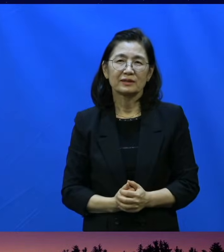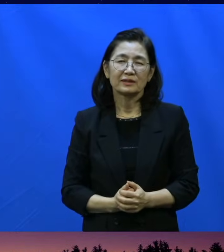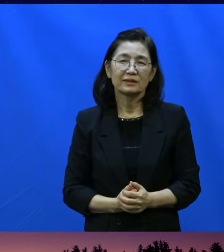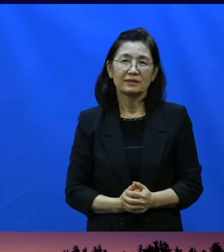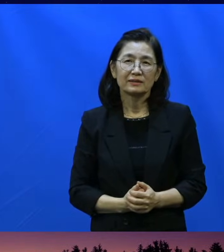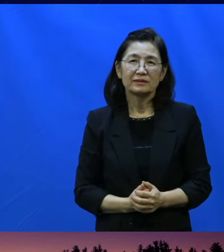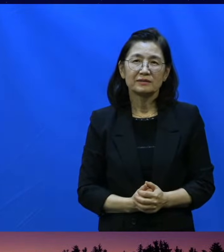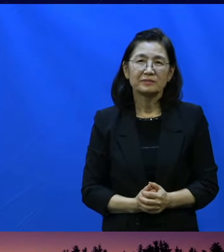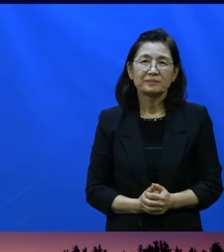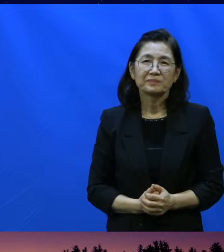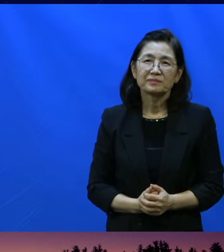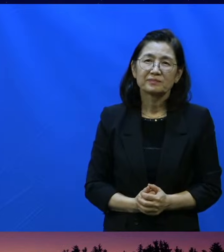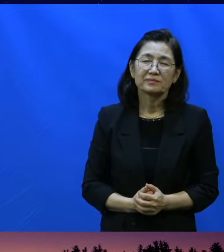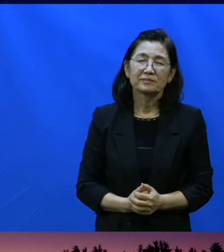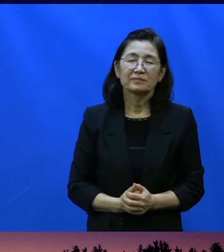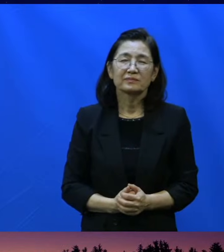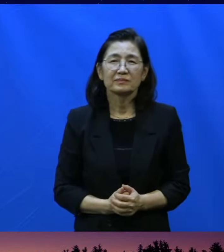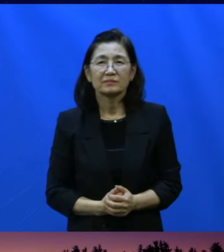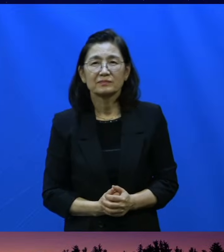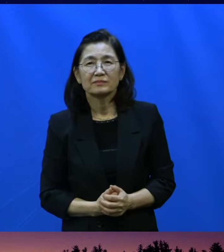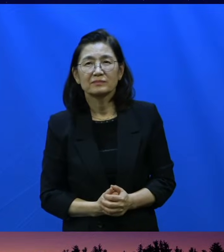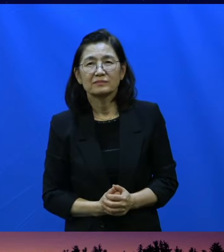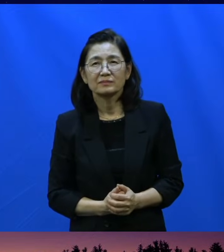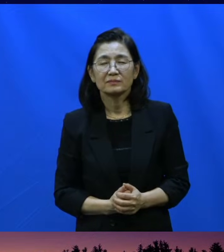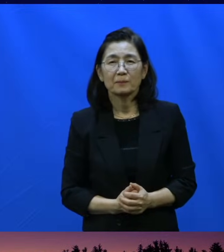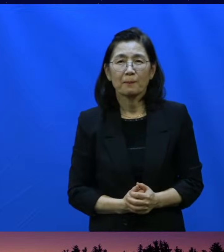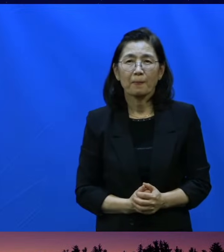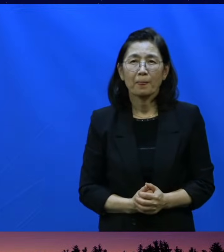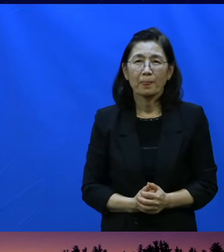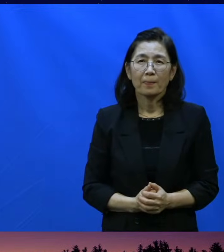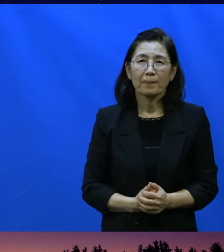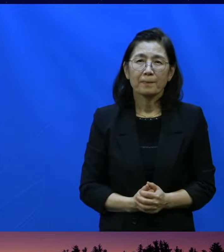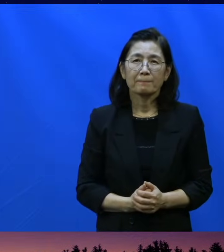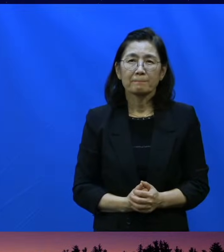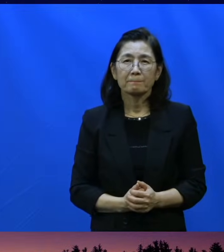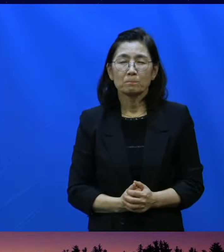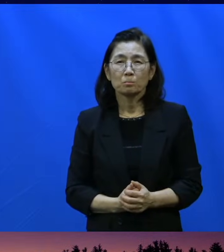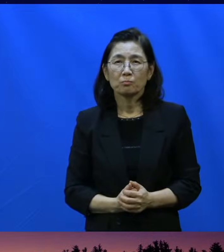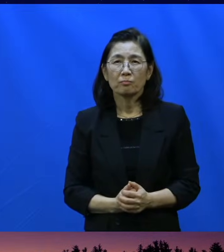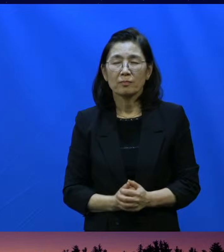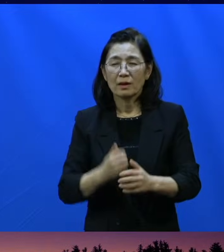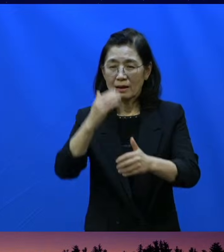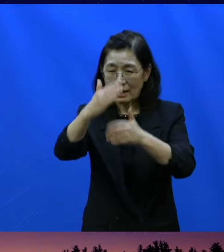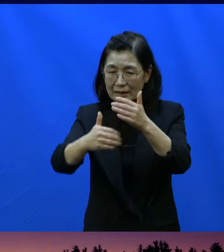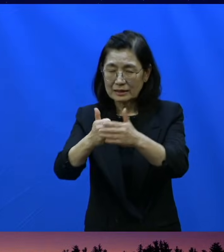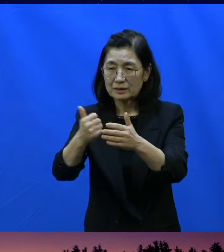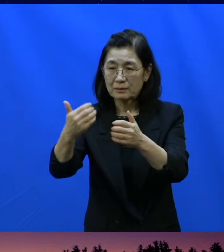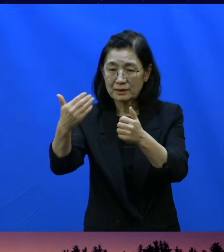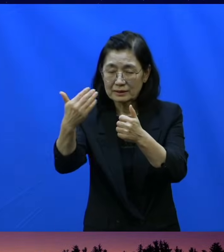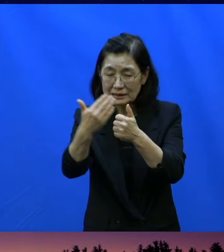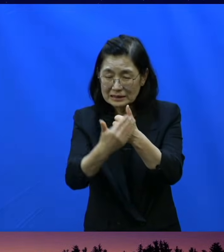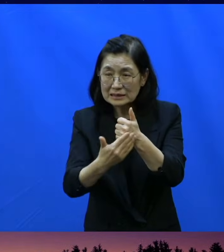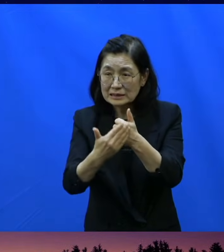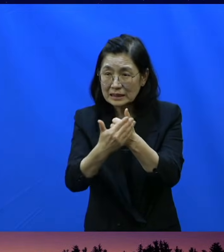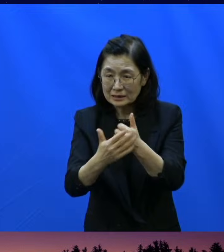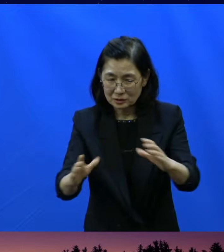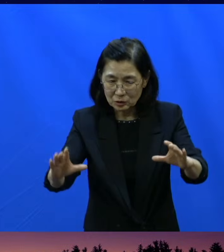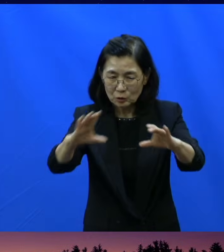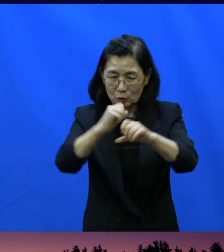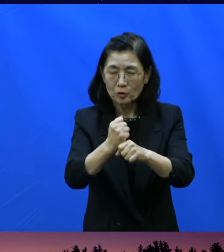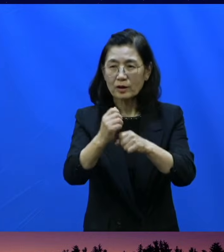그러니까 그것을 무슨 계산으로 나오는 게 아니에요. 그래서 이 은혜는 딱 한마디로